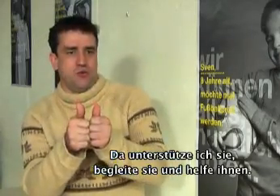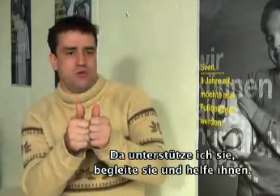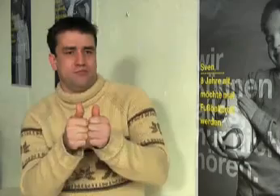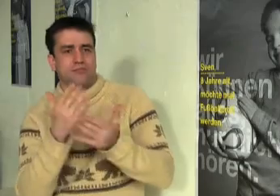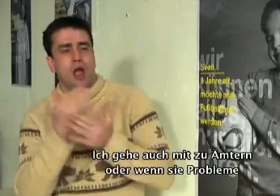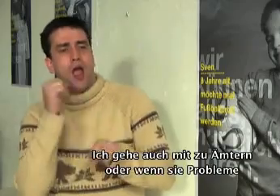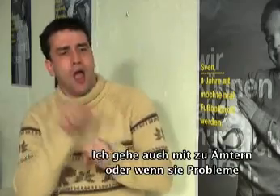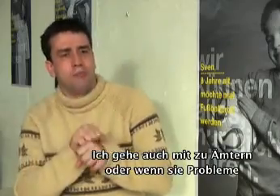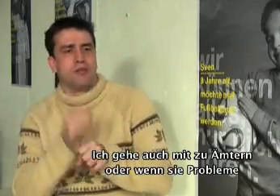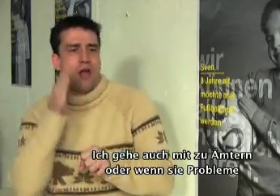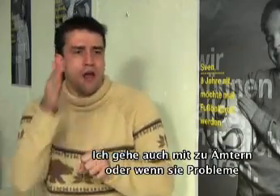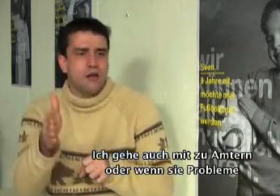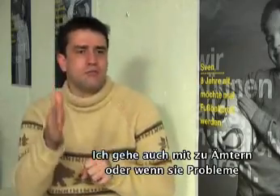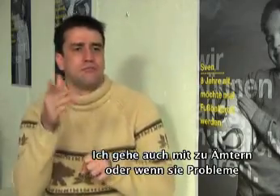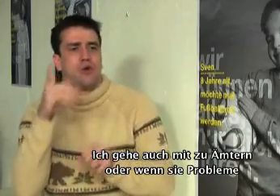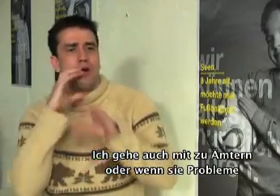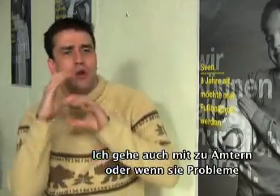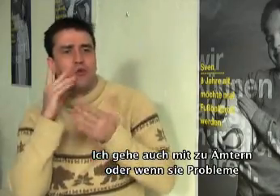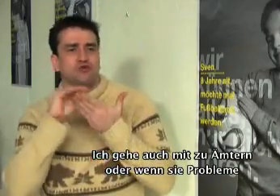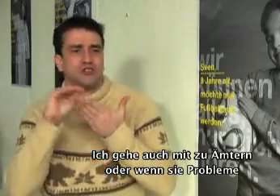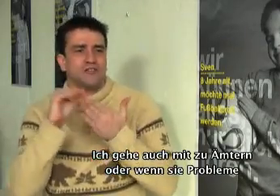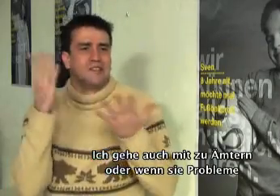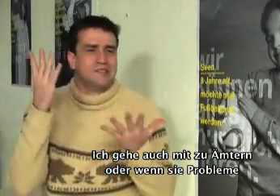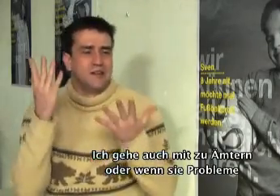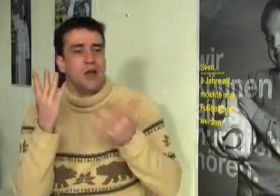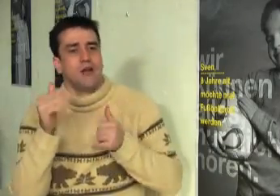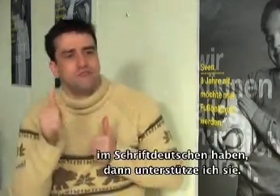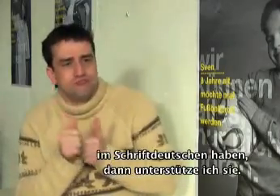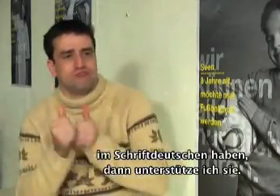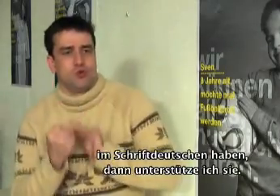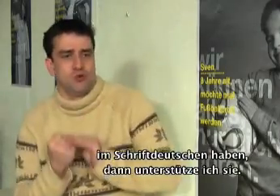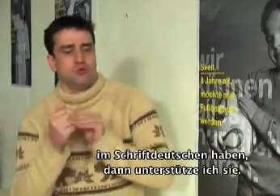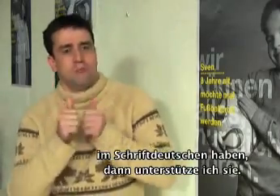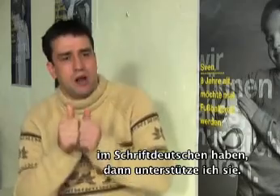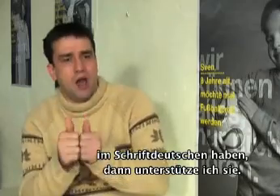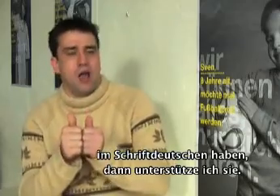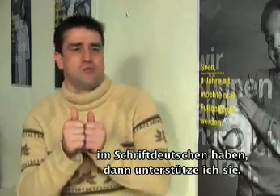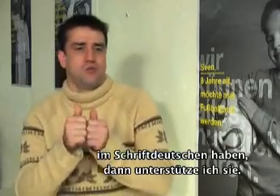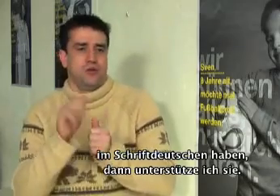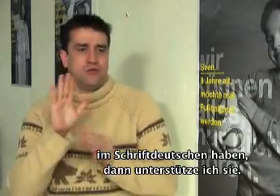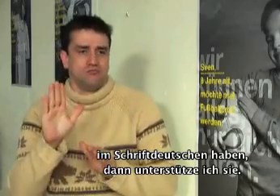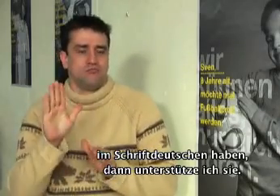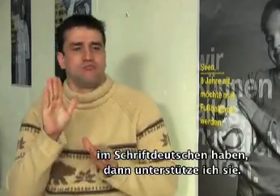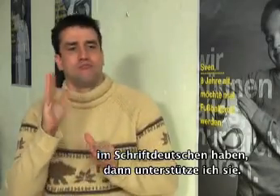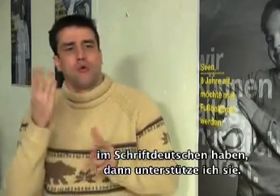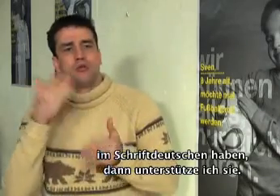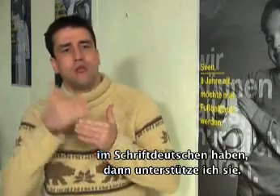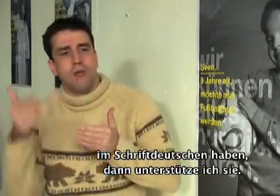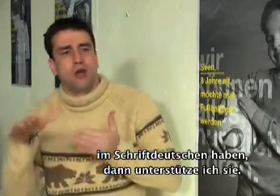ihnen. Ich gehe auch mit zu Ämtern. Oder wenn sie zum Beispiel Probleme im Schriftdeutschen haben, dann unterstütze ich sie auch.